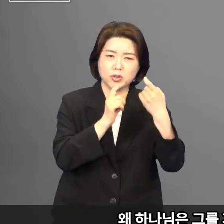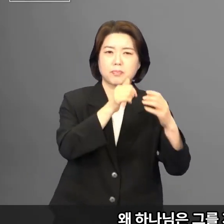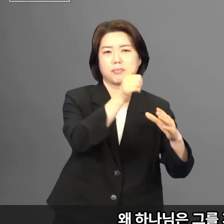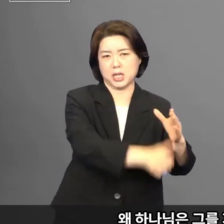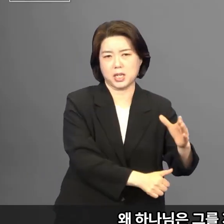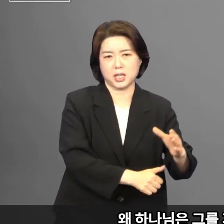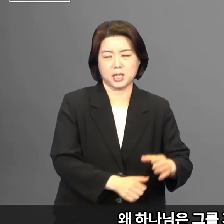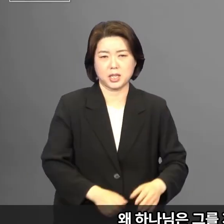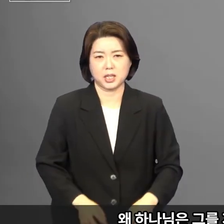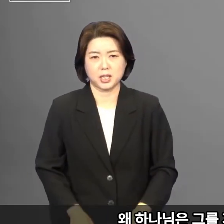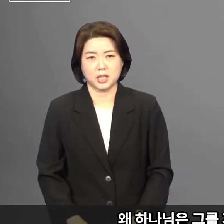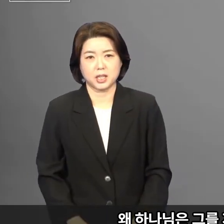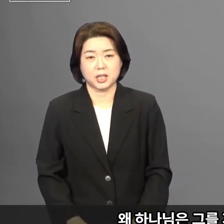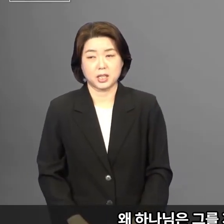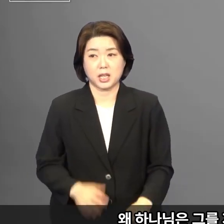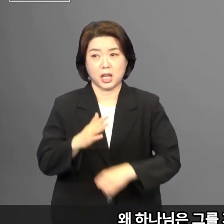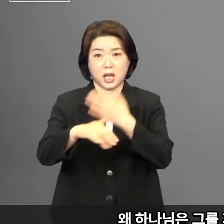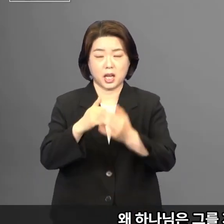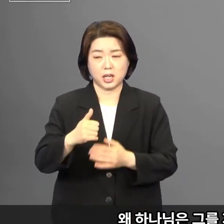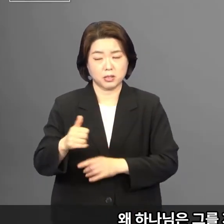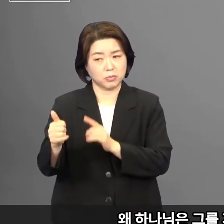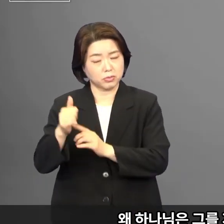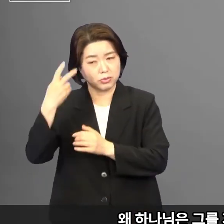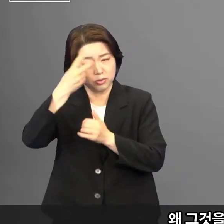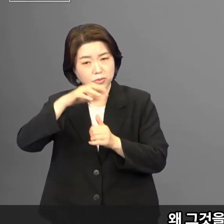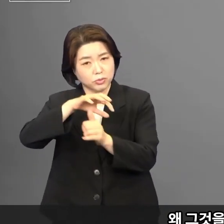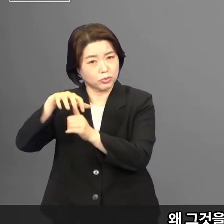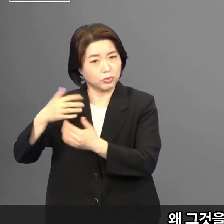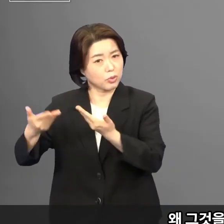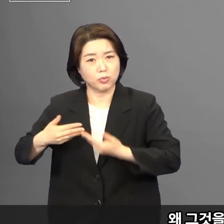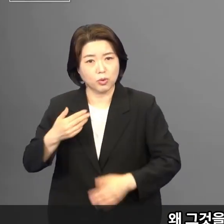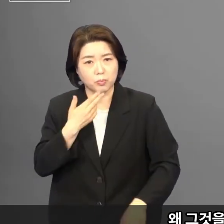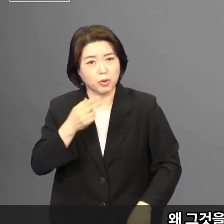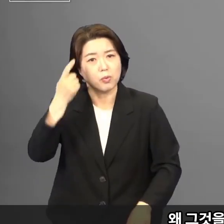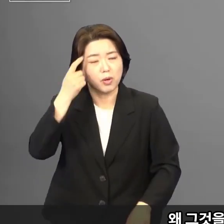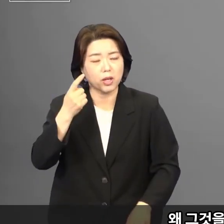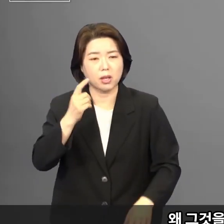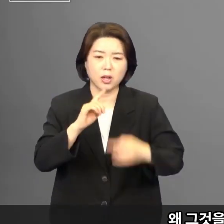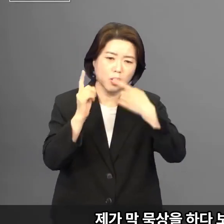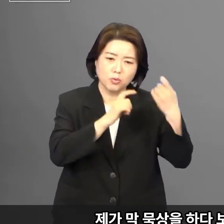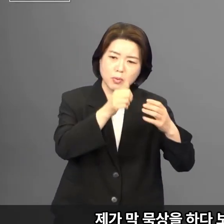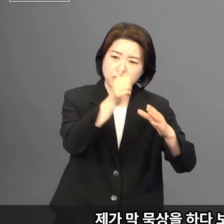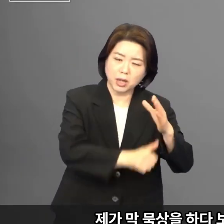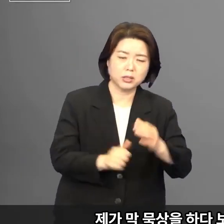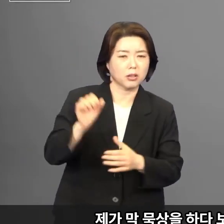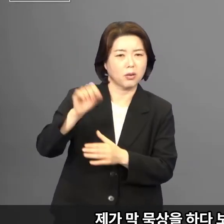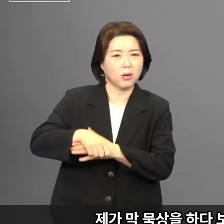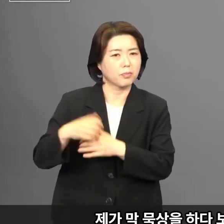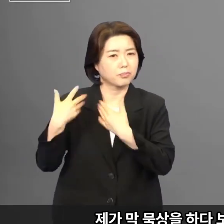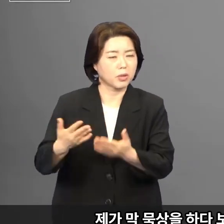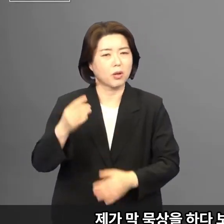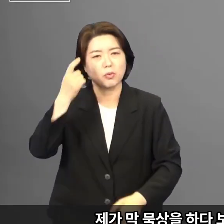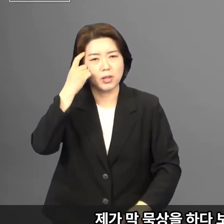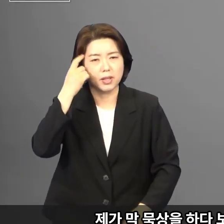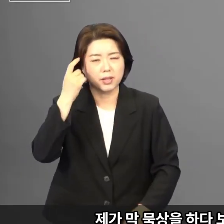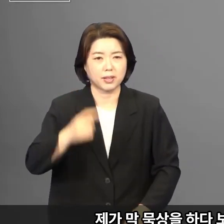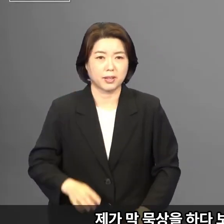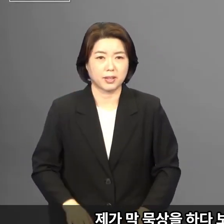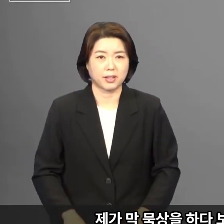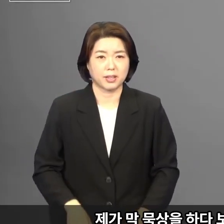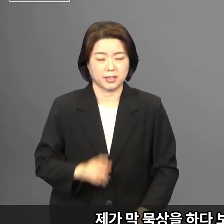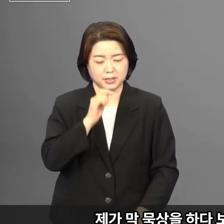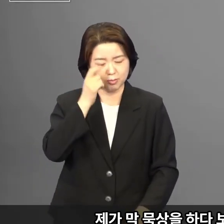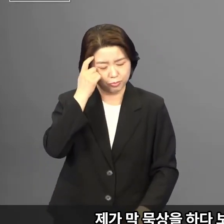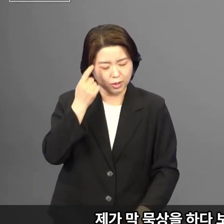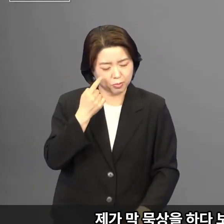하나님은 그를 지켜주지 않으셨을까요? 왜 그것을 허락하셨을까? 제가 막 묵상을 하다 보니까 그런 생각이